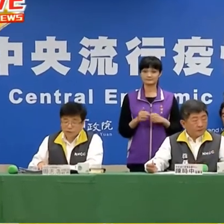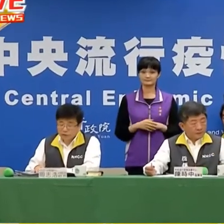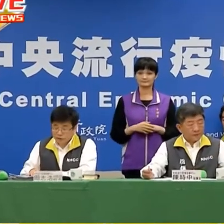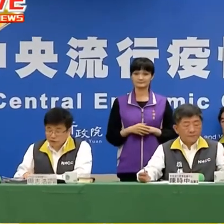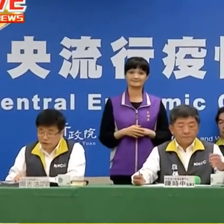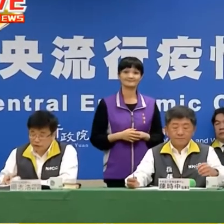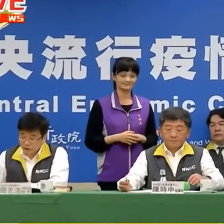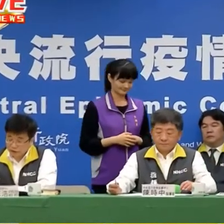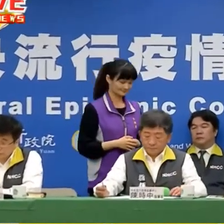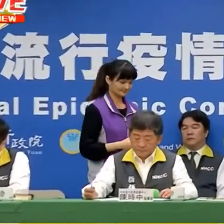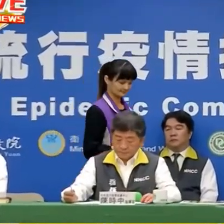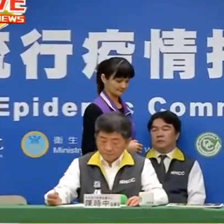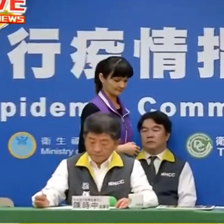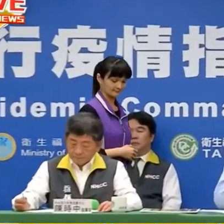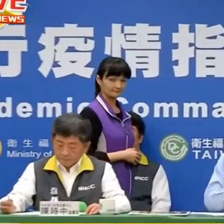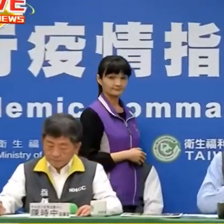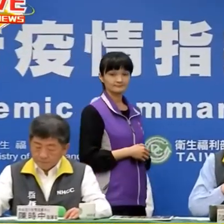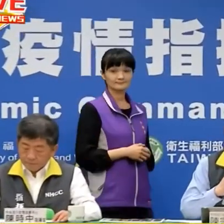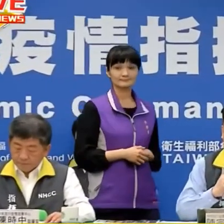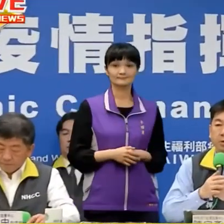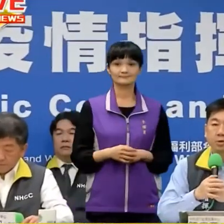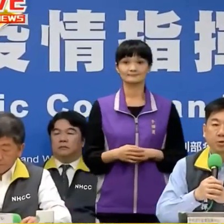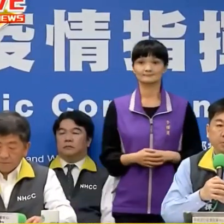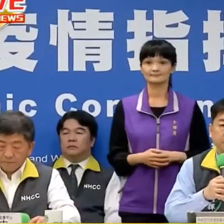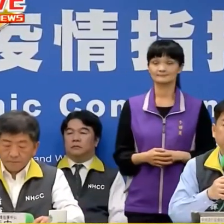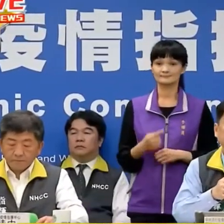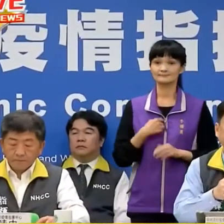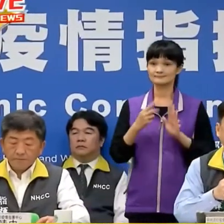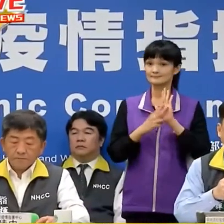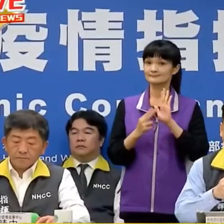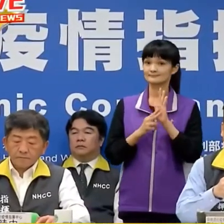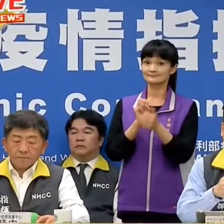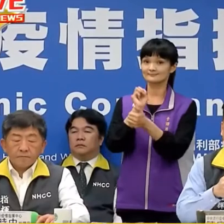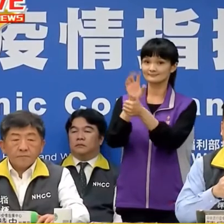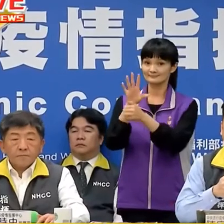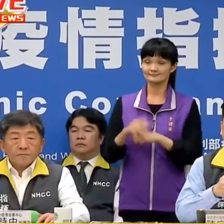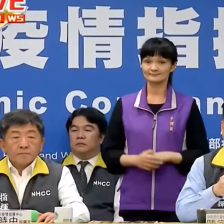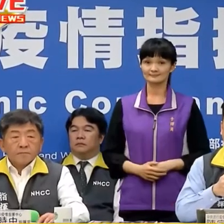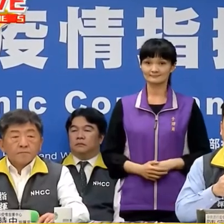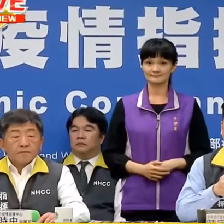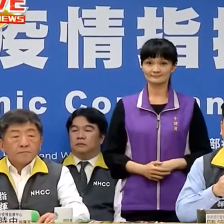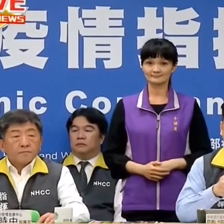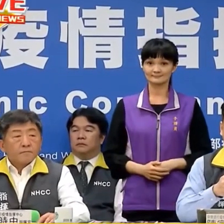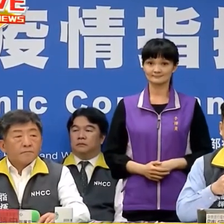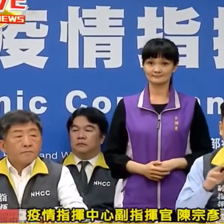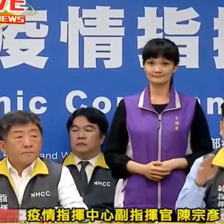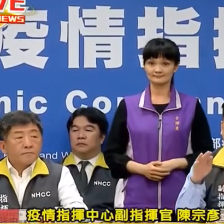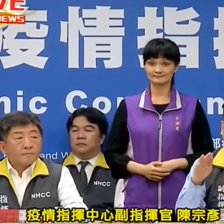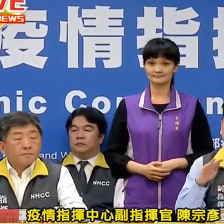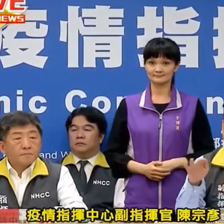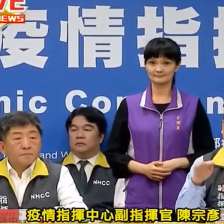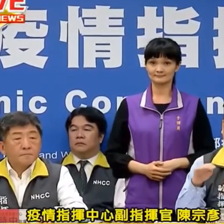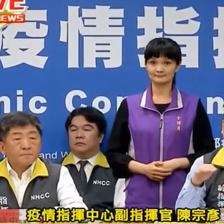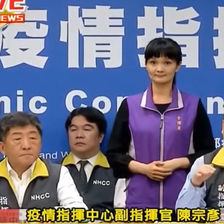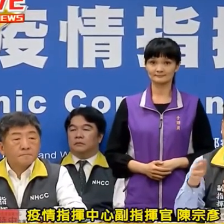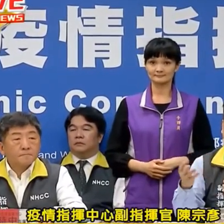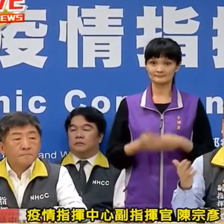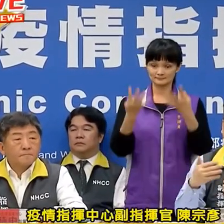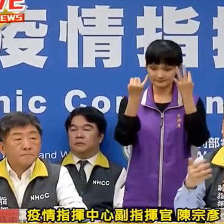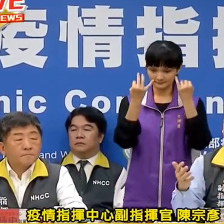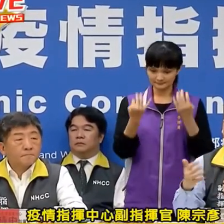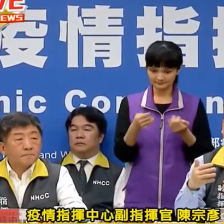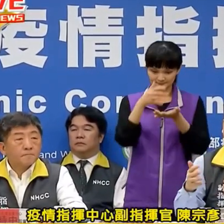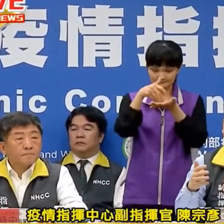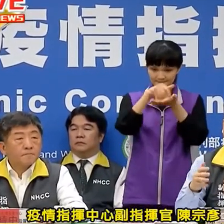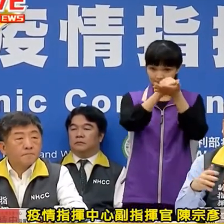谢。 啊，这个我还是要再说明一下哈，因为那个，按照统计数